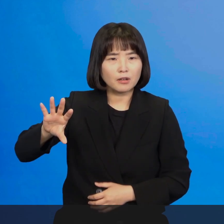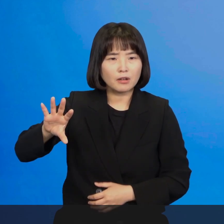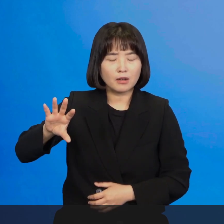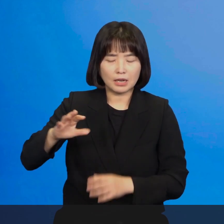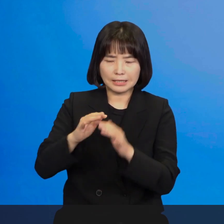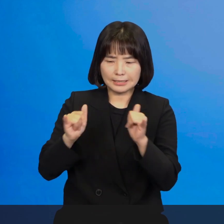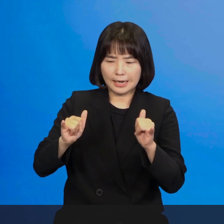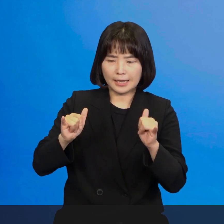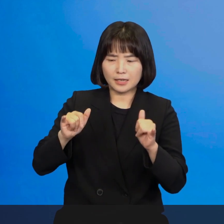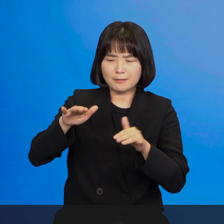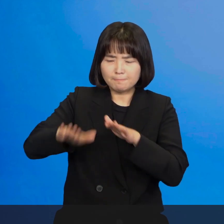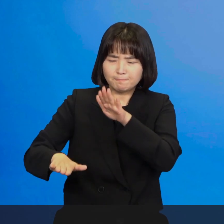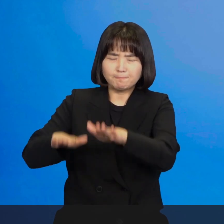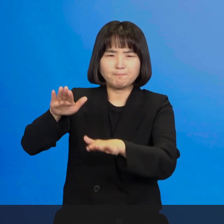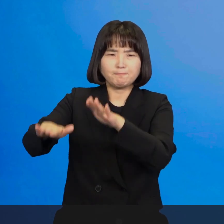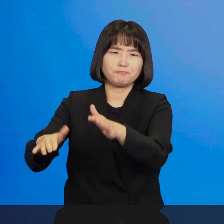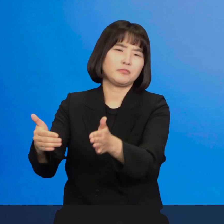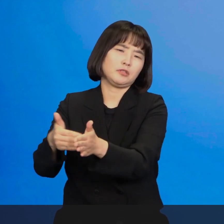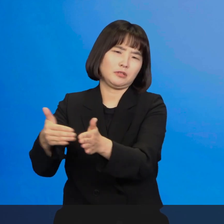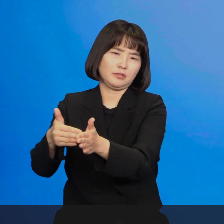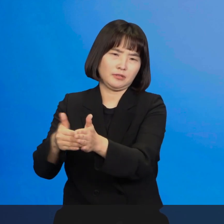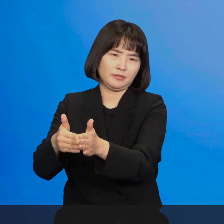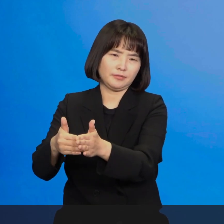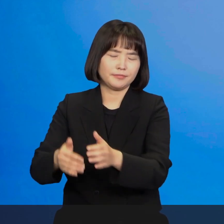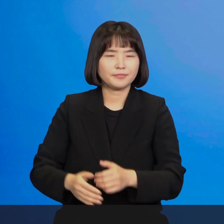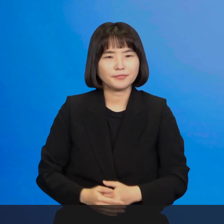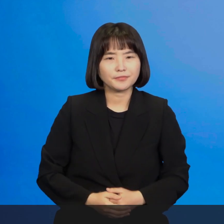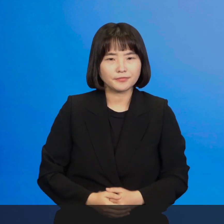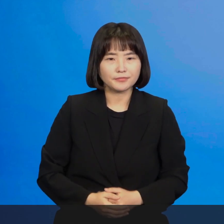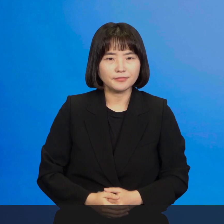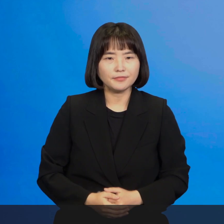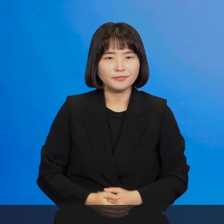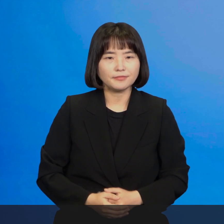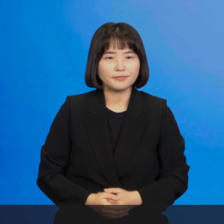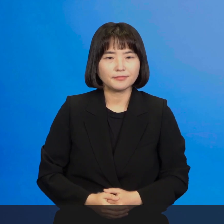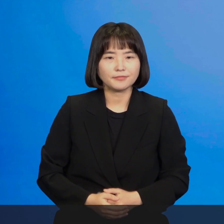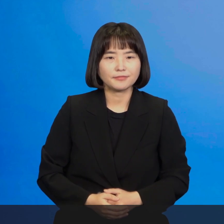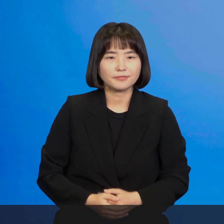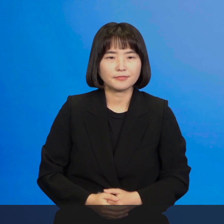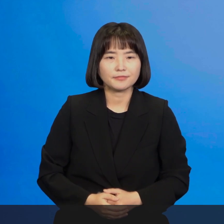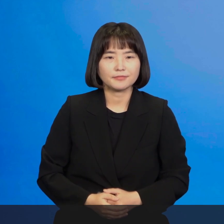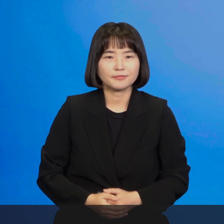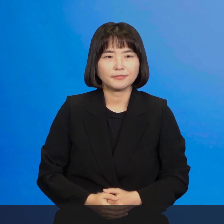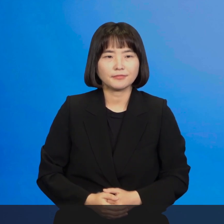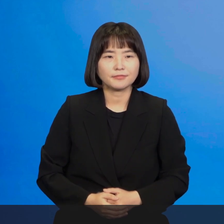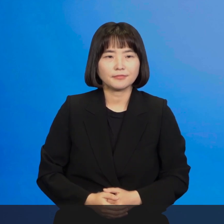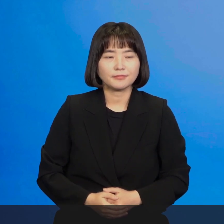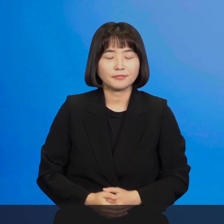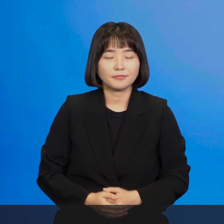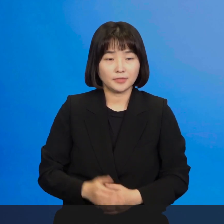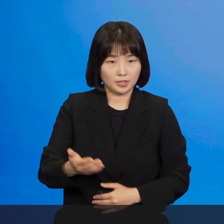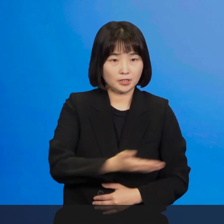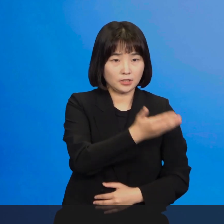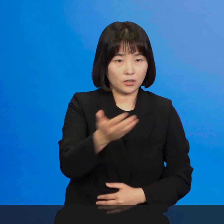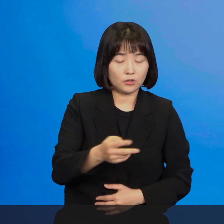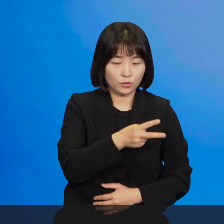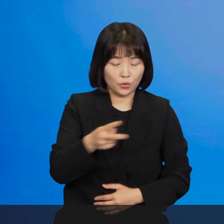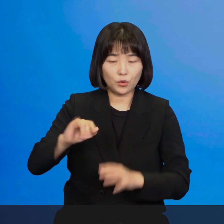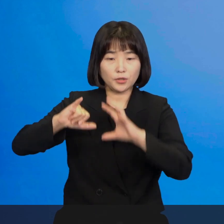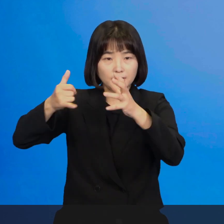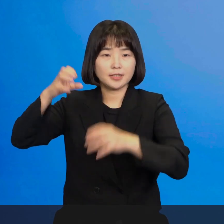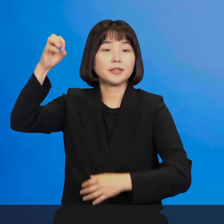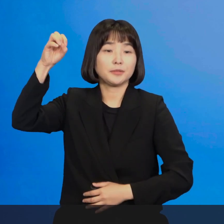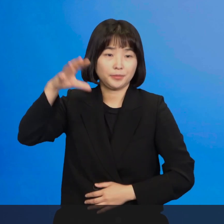소금은 아무데도 쓸 데가 없으므로 바깥에 내버려서 사람들이 짓밟을 뿐이다.